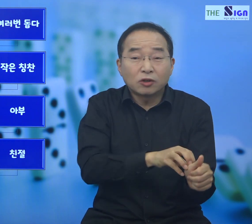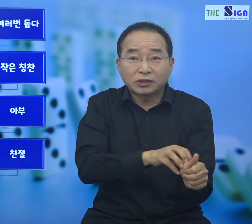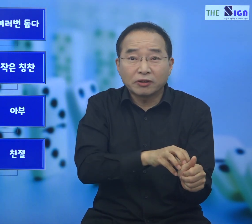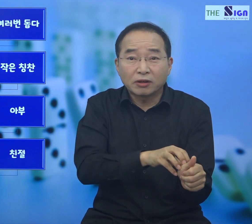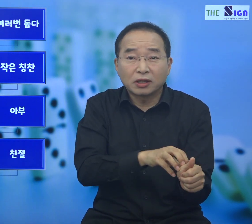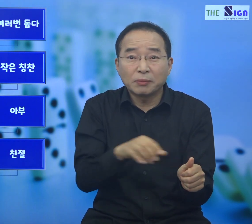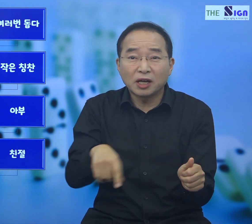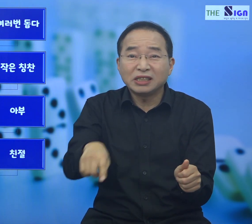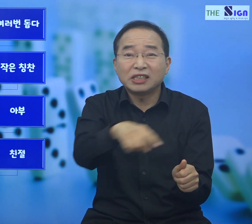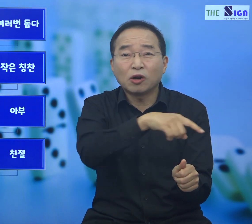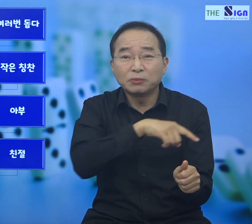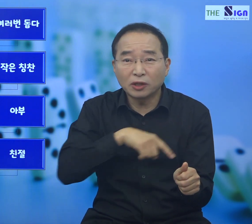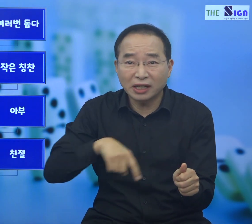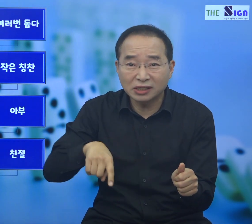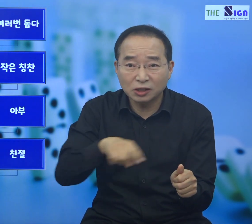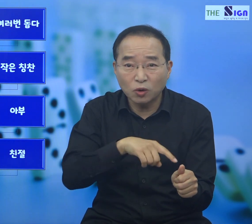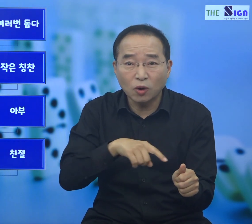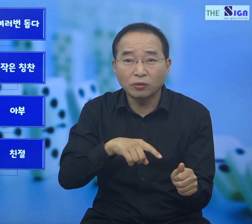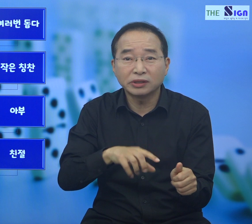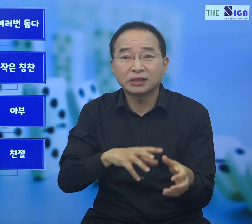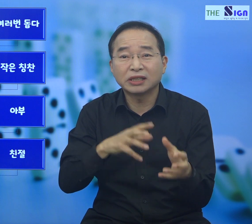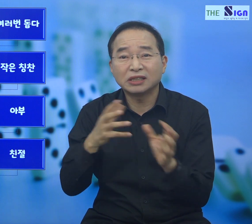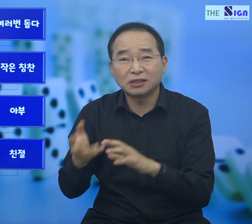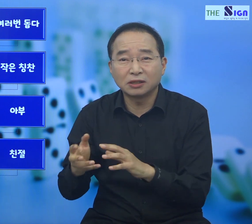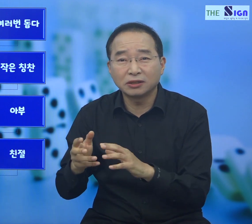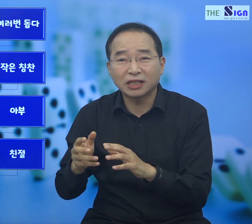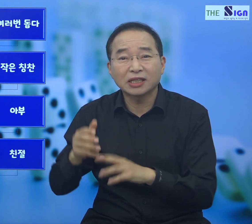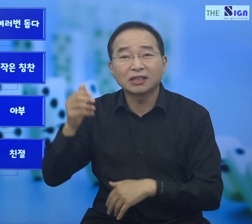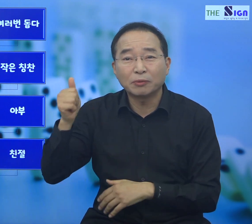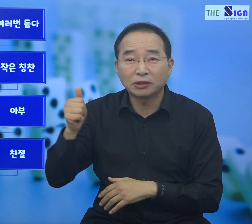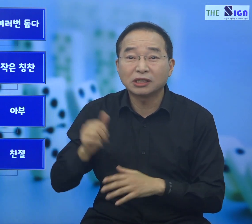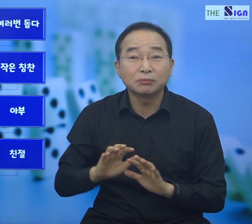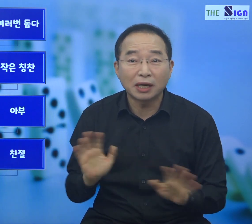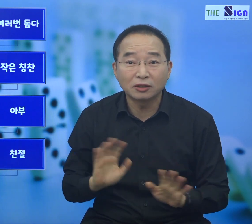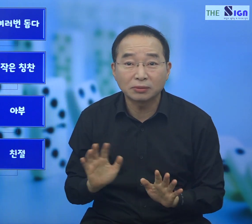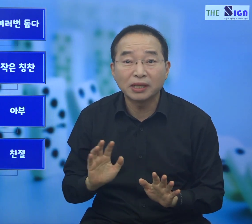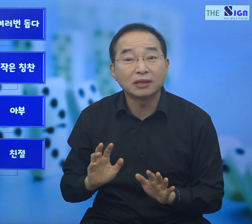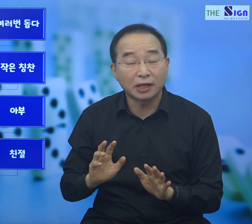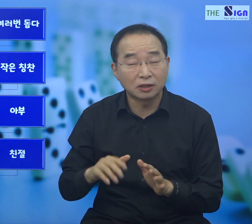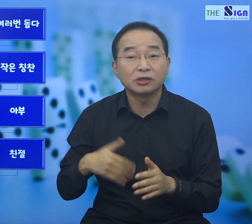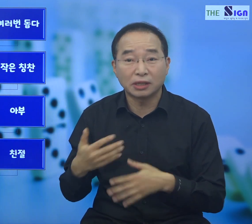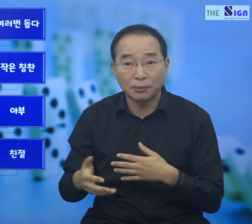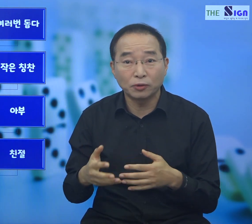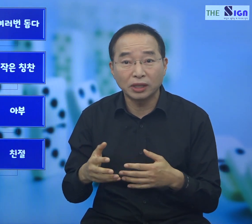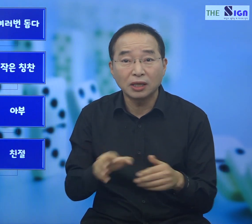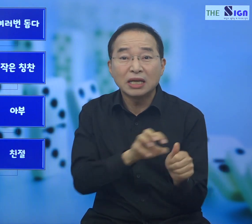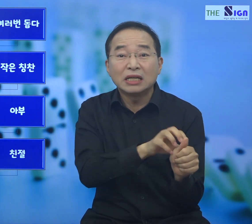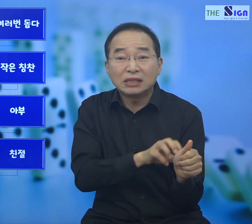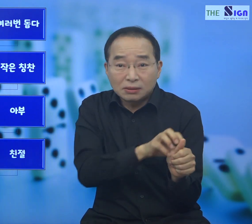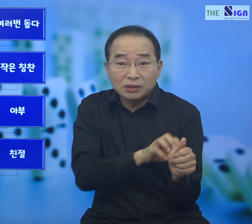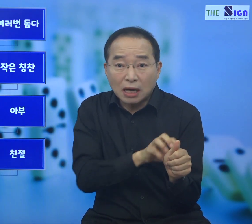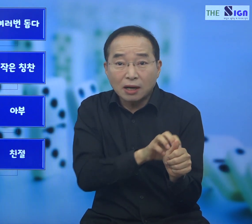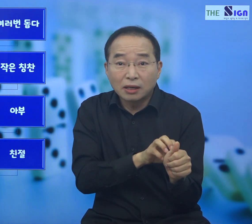써요. 그러면 일 엄청나게 시키고 실제 이득은 사장이 당하는. 지금은 안 그렇지만 옛날에 그런 식의 표현이 있습니다.